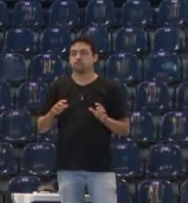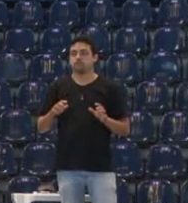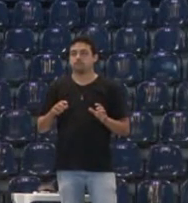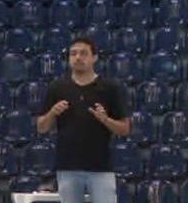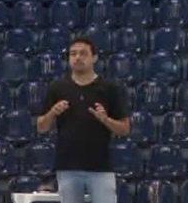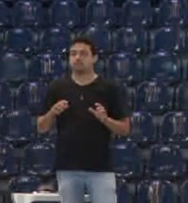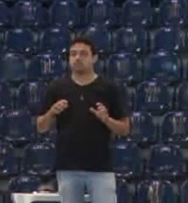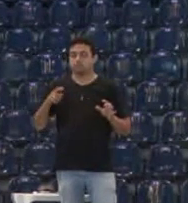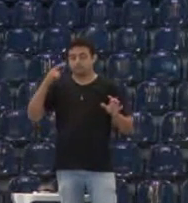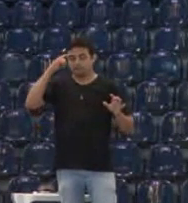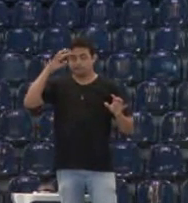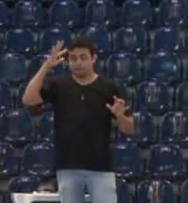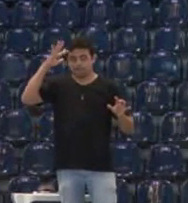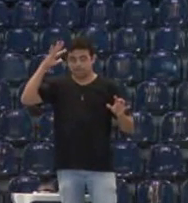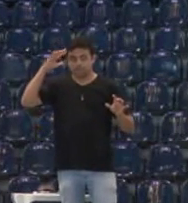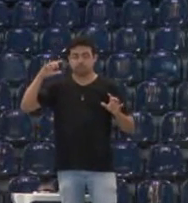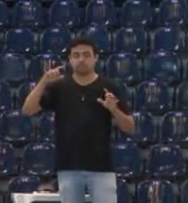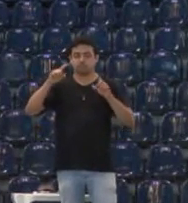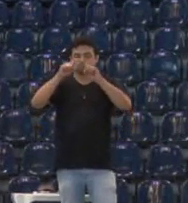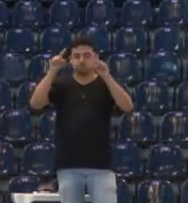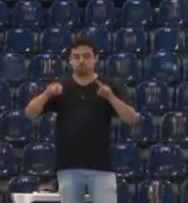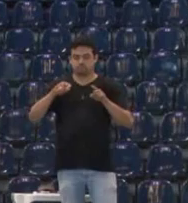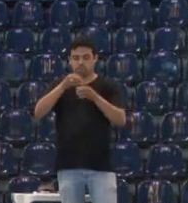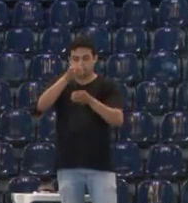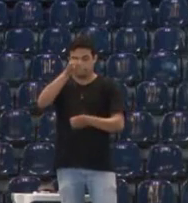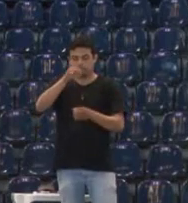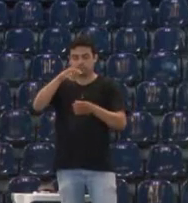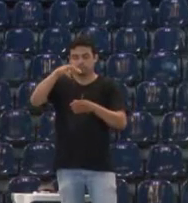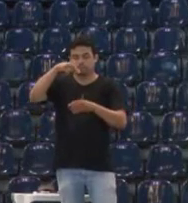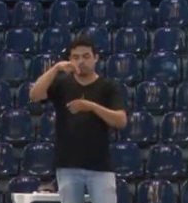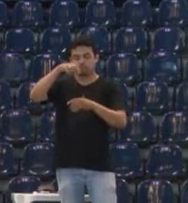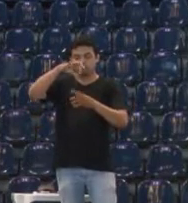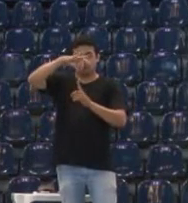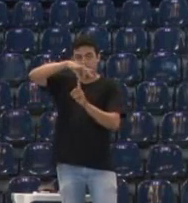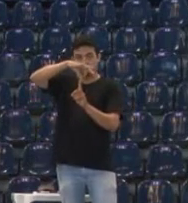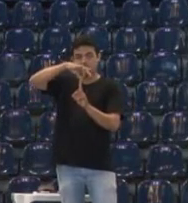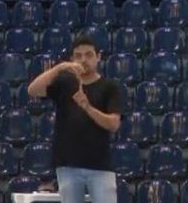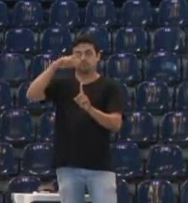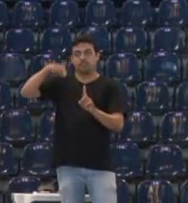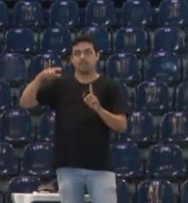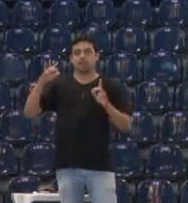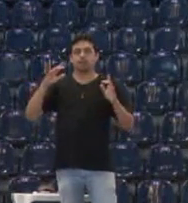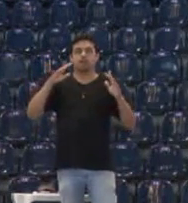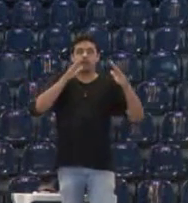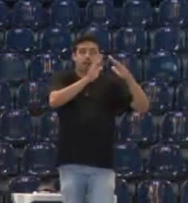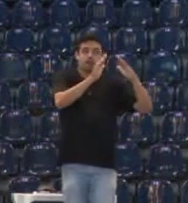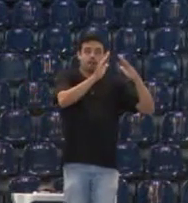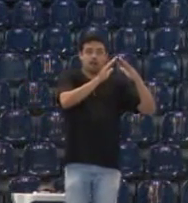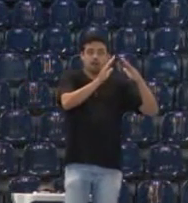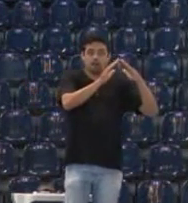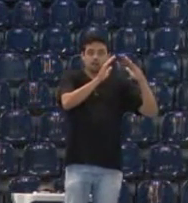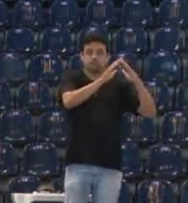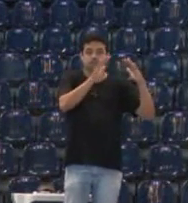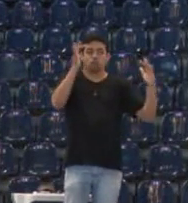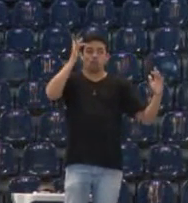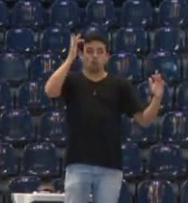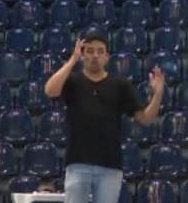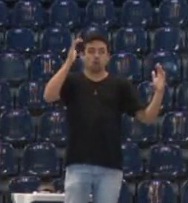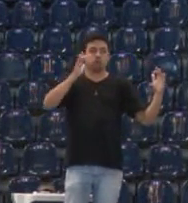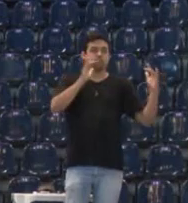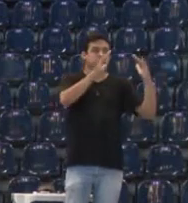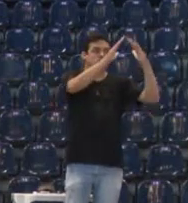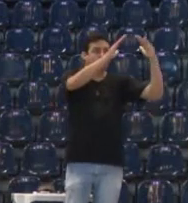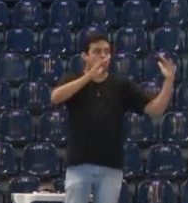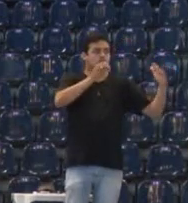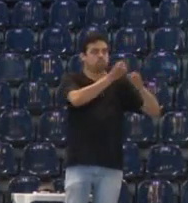se imagina com a placa dessas vai estar na frente de uma grande mansão em um bairro nobre